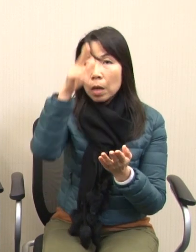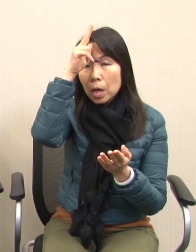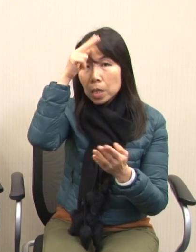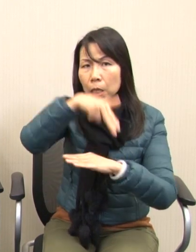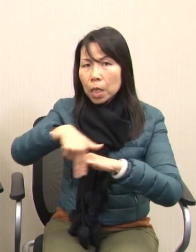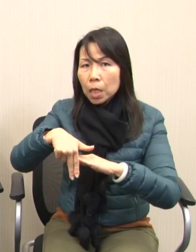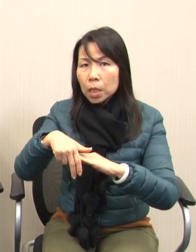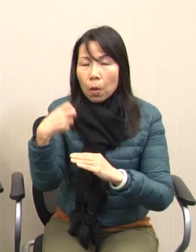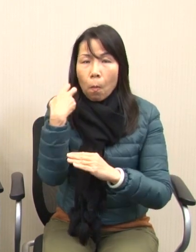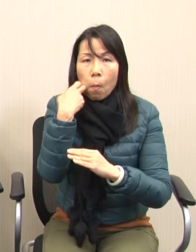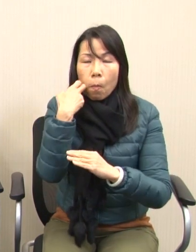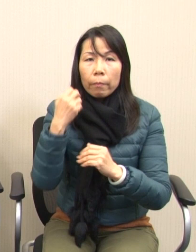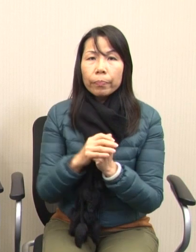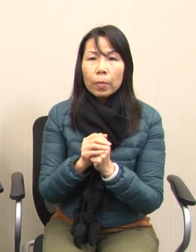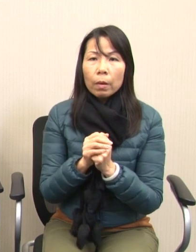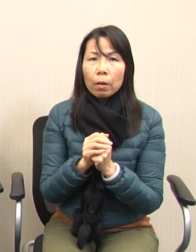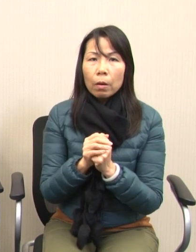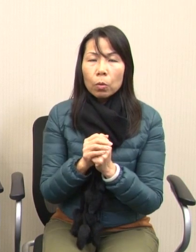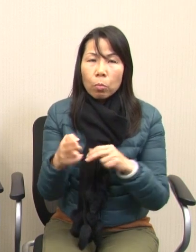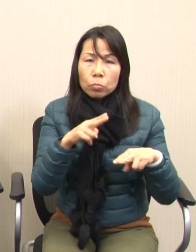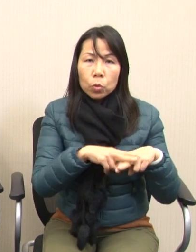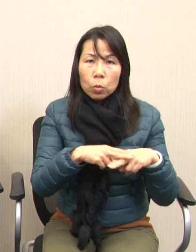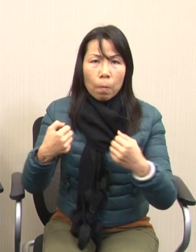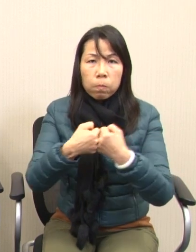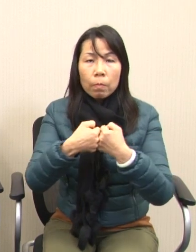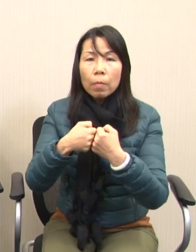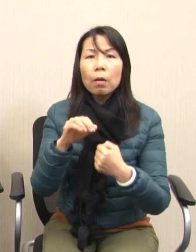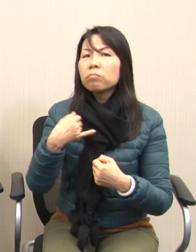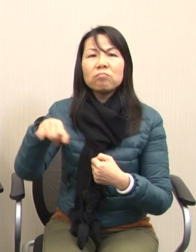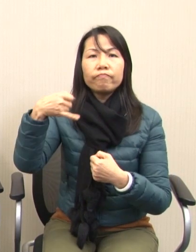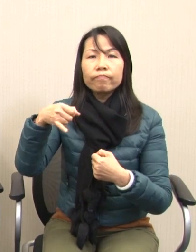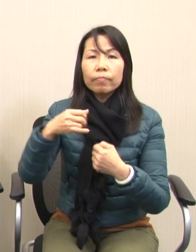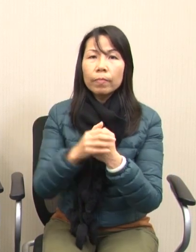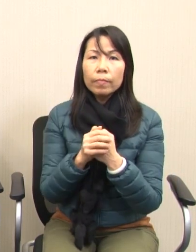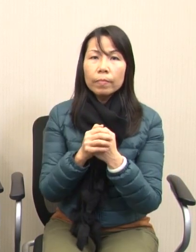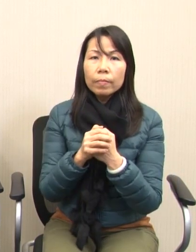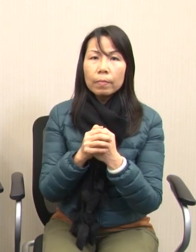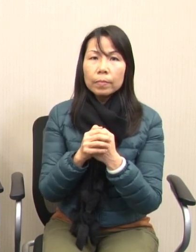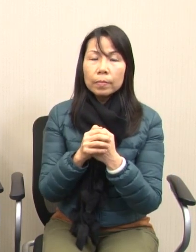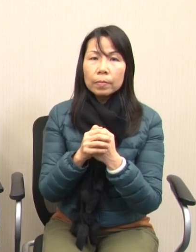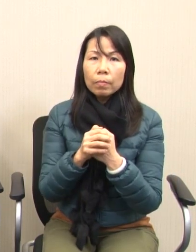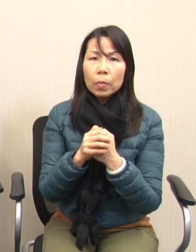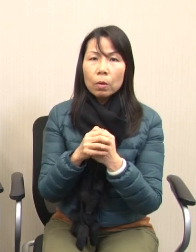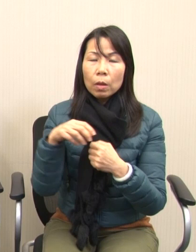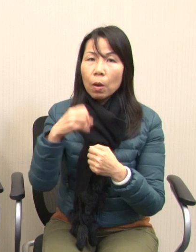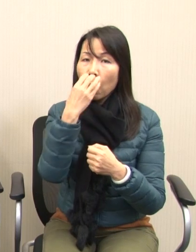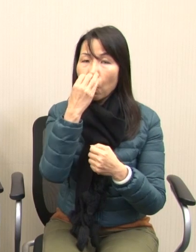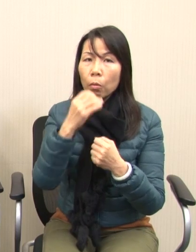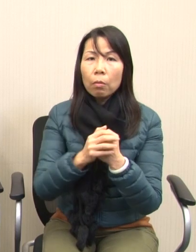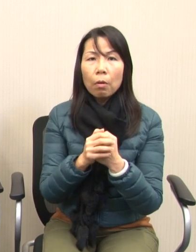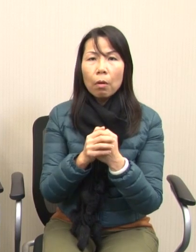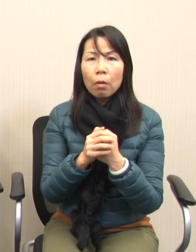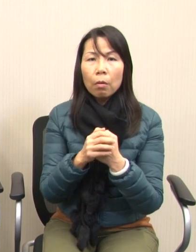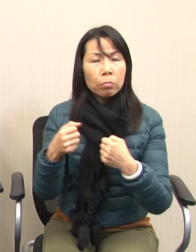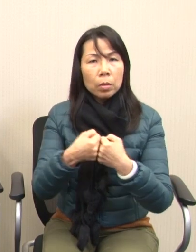為政治這麼嚴峻環境，我們都不能跟中央鬥了，我們都不夠本地即係土共勢